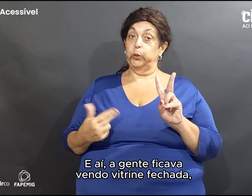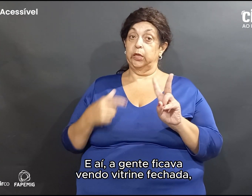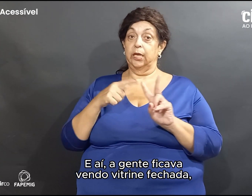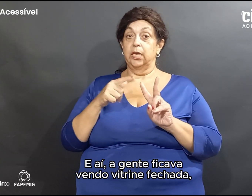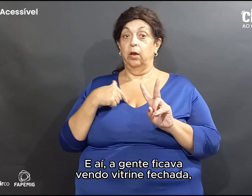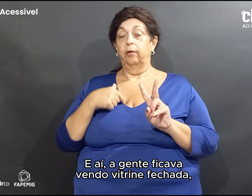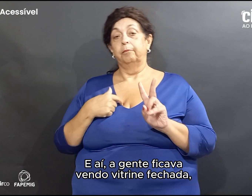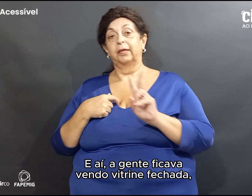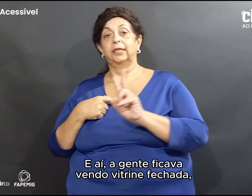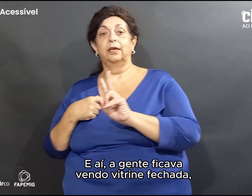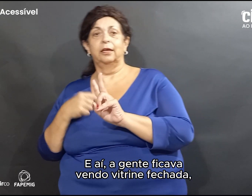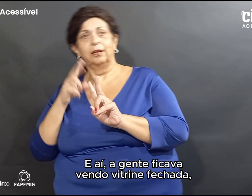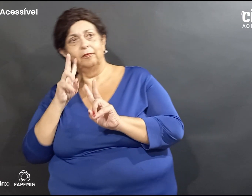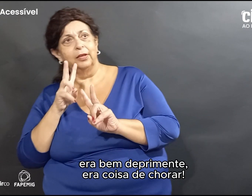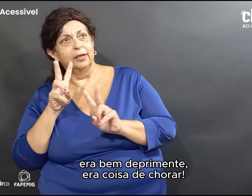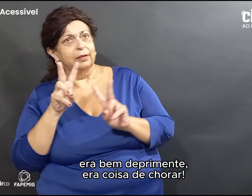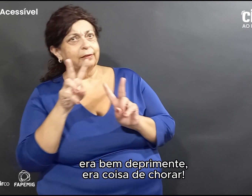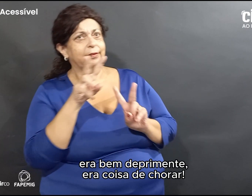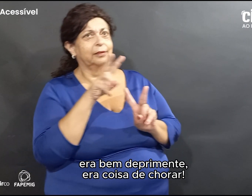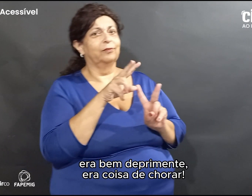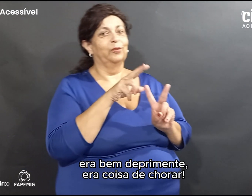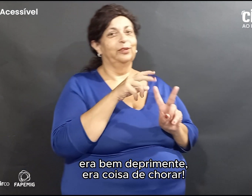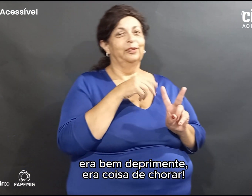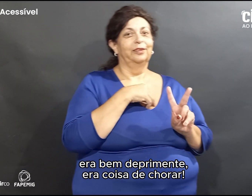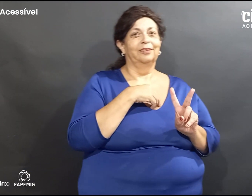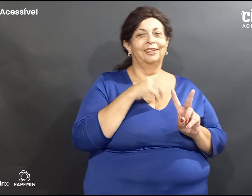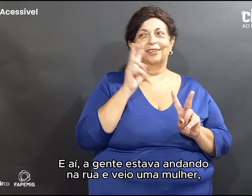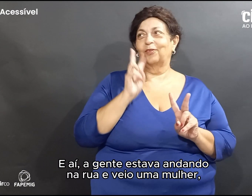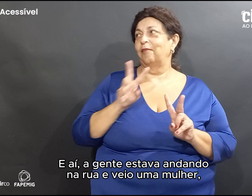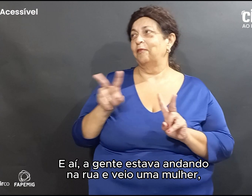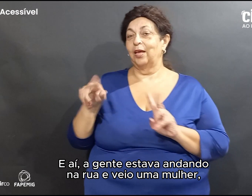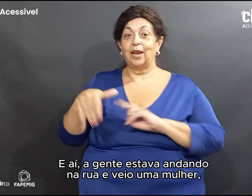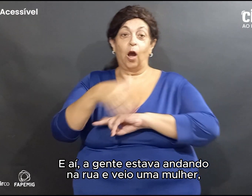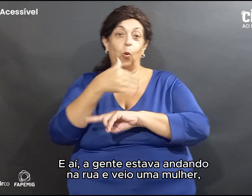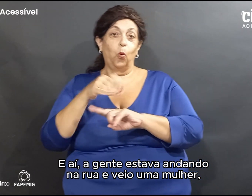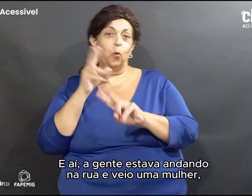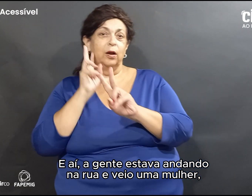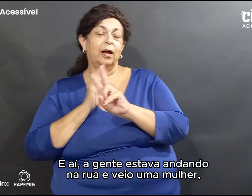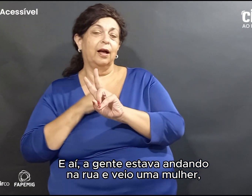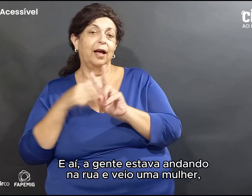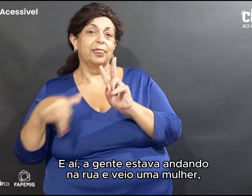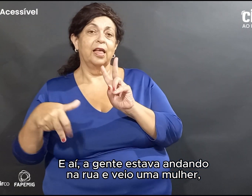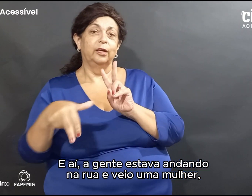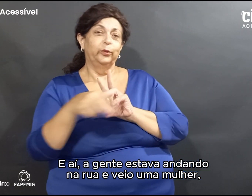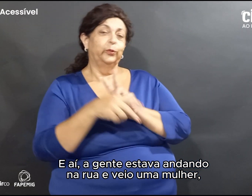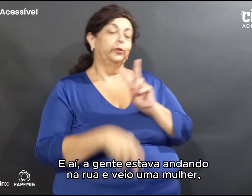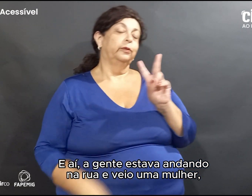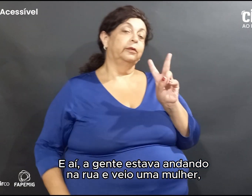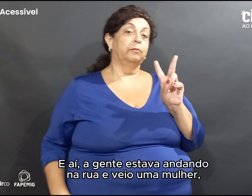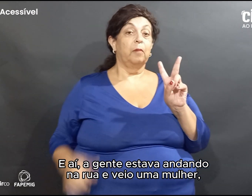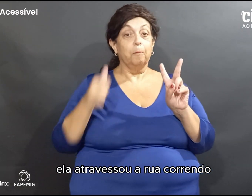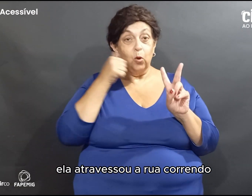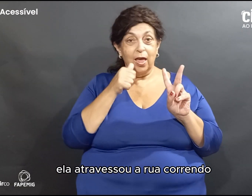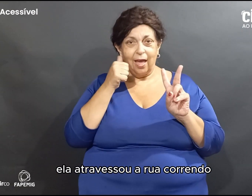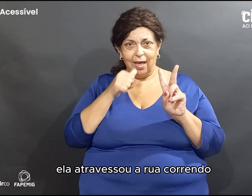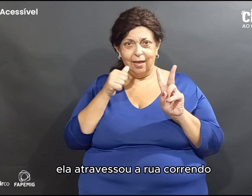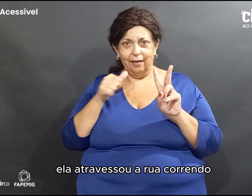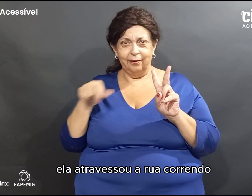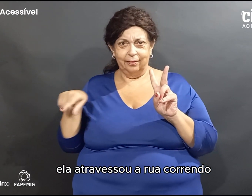E aí a gente ficava vendo vitrine fechada, era bem deprimente, era coisa de chorar. E aí a gente estava andando na rua e veio uma mulher, ela atravessou a rua